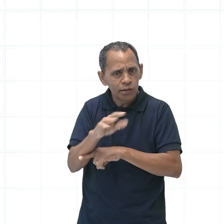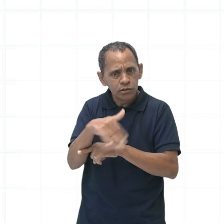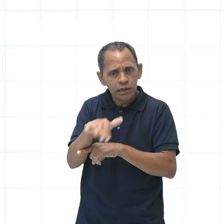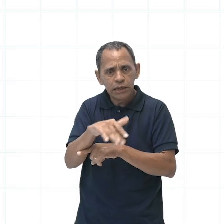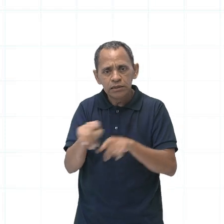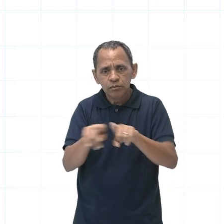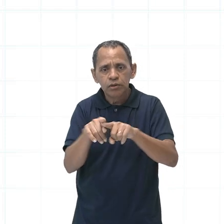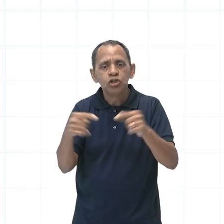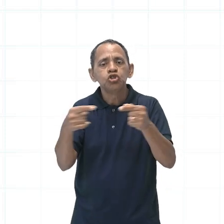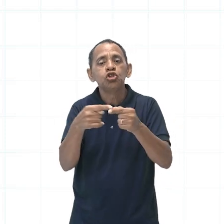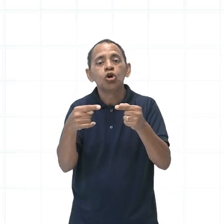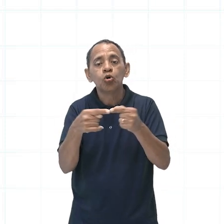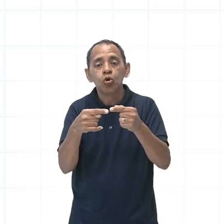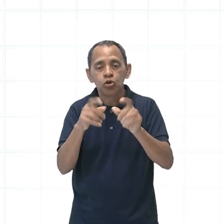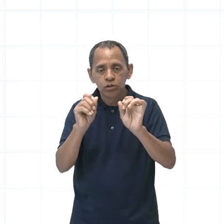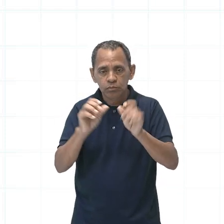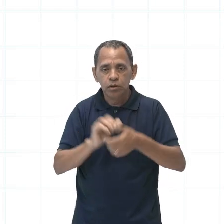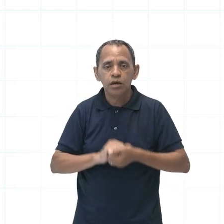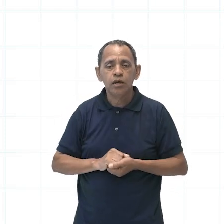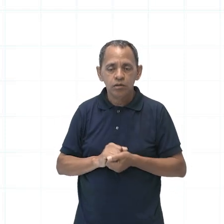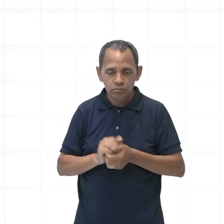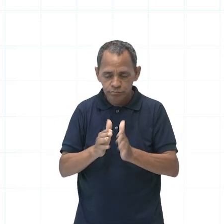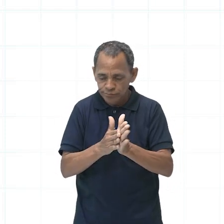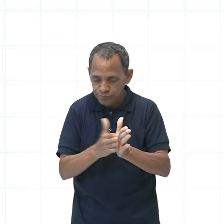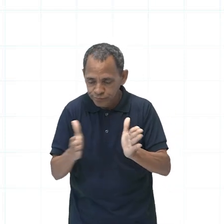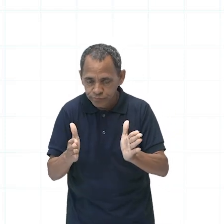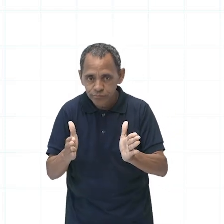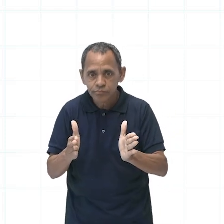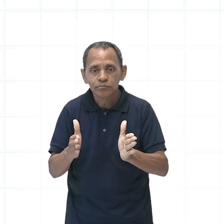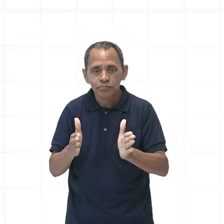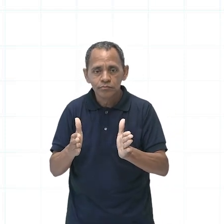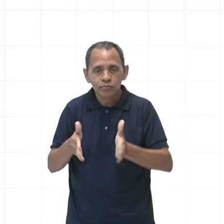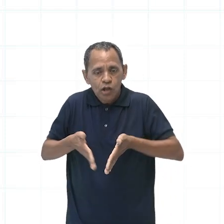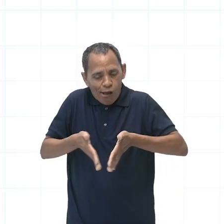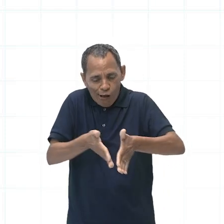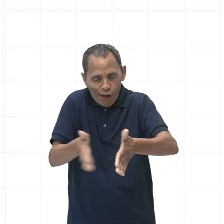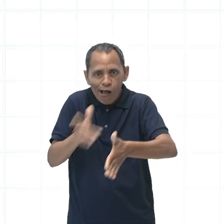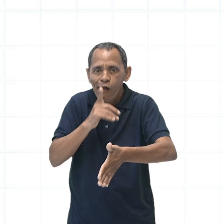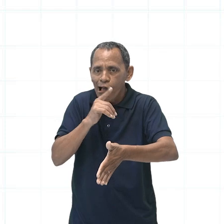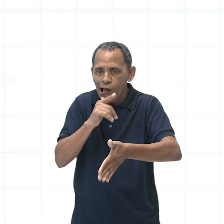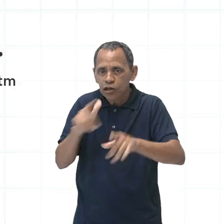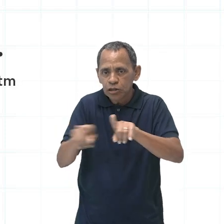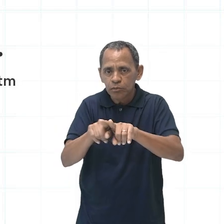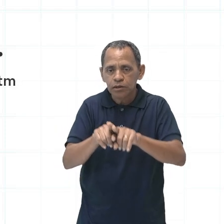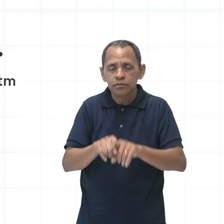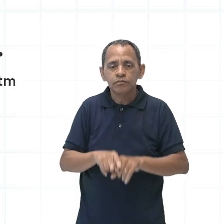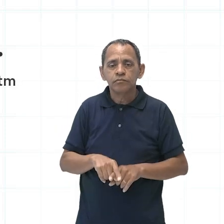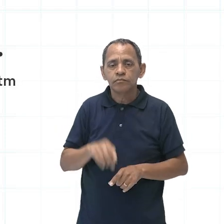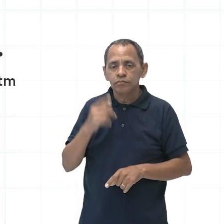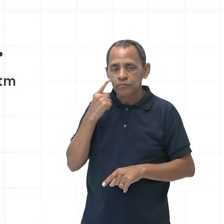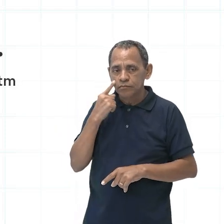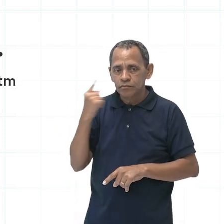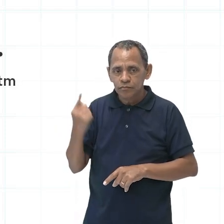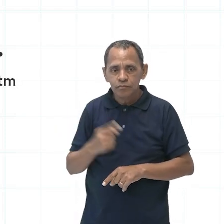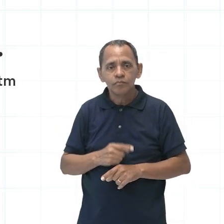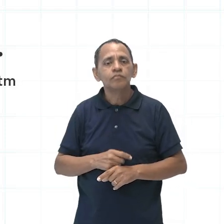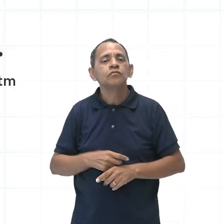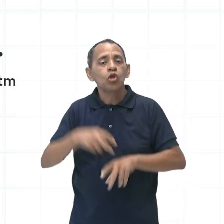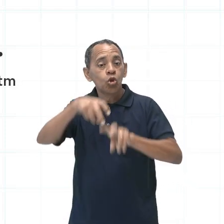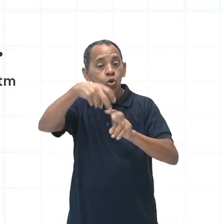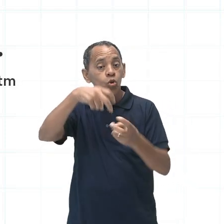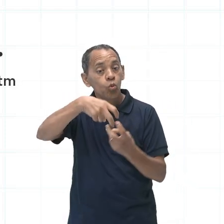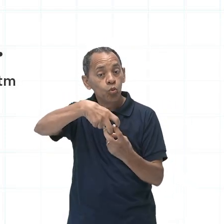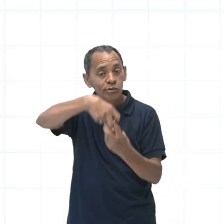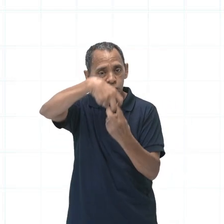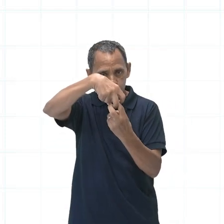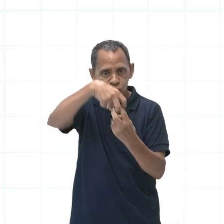com o tamanho do curso d'água, né? E aí, lá no inciso 2, olha só o que ele diz. Volta, por favor,